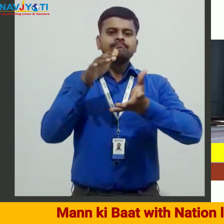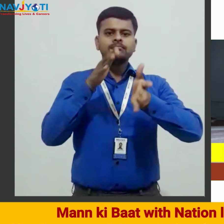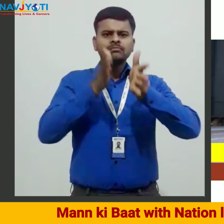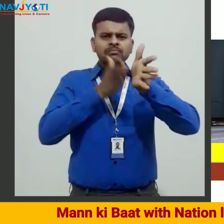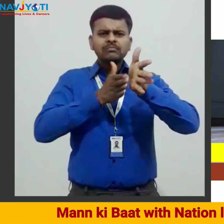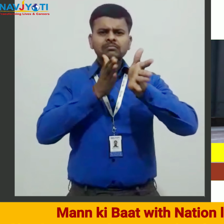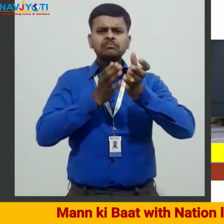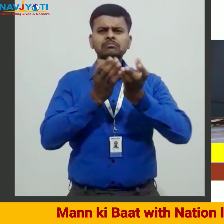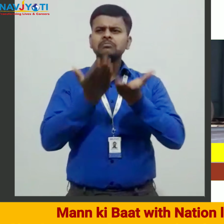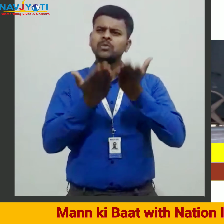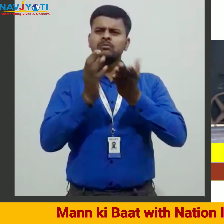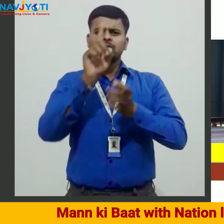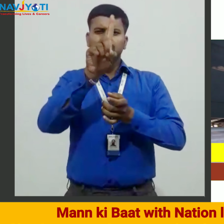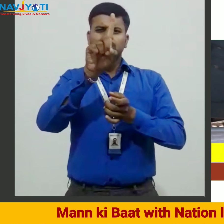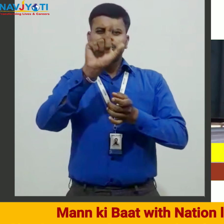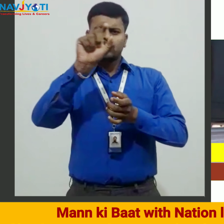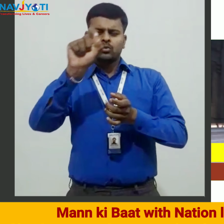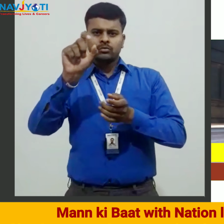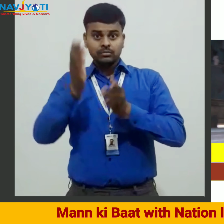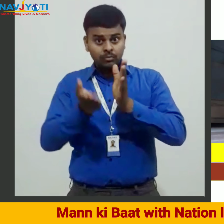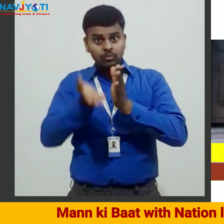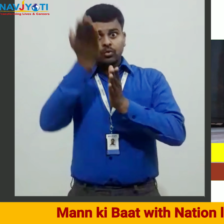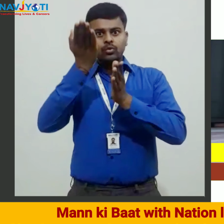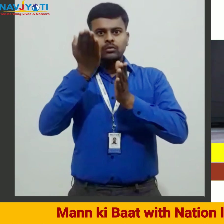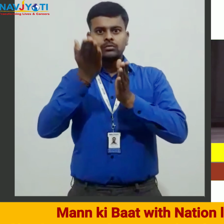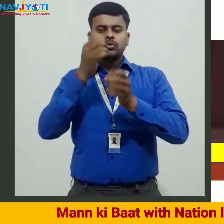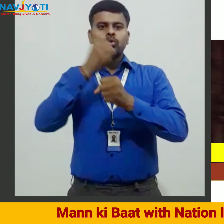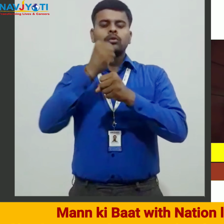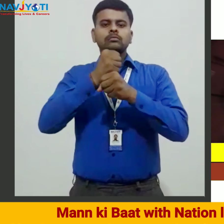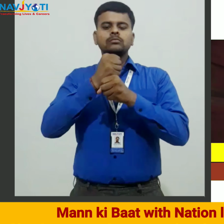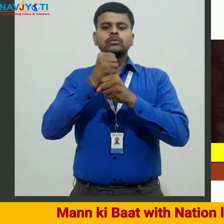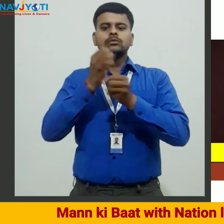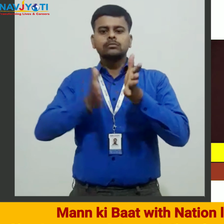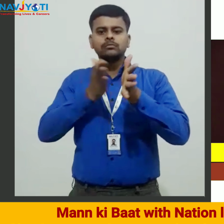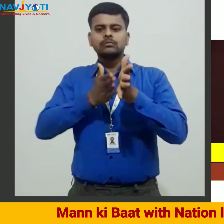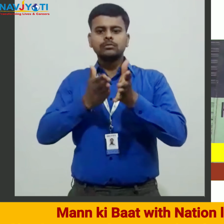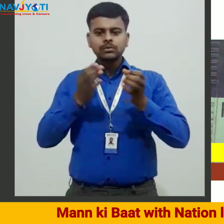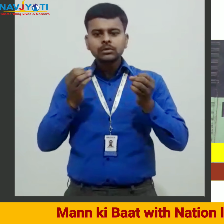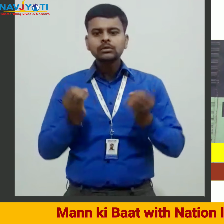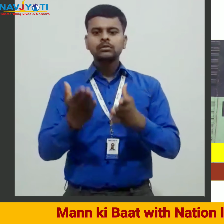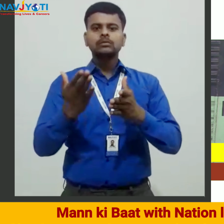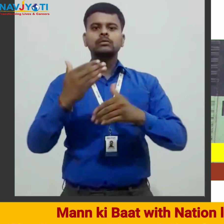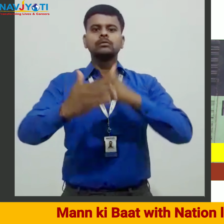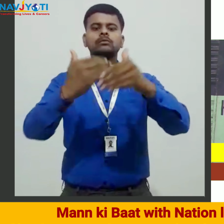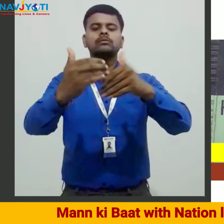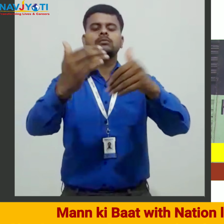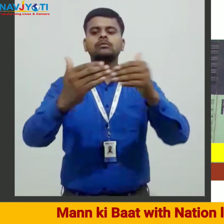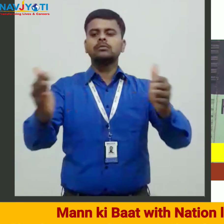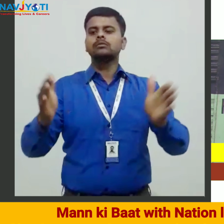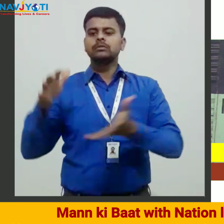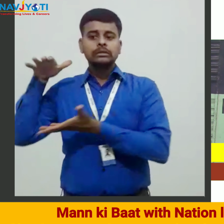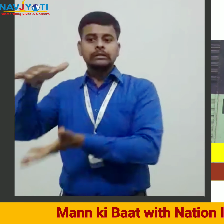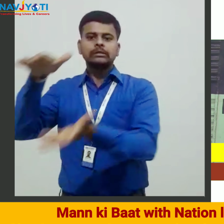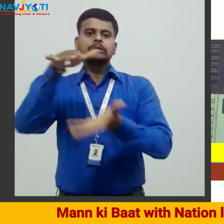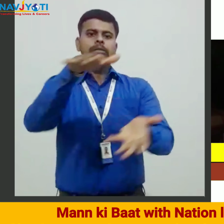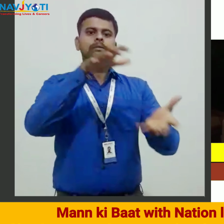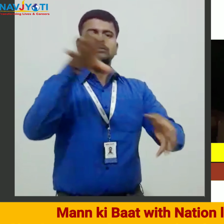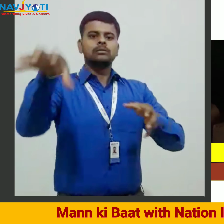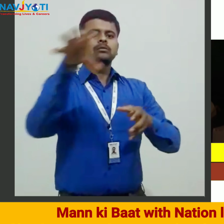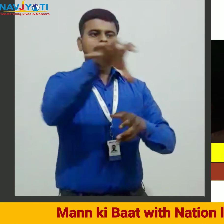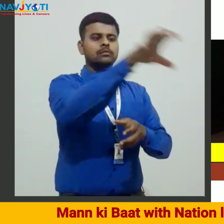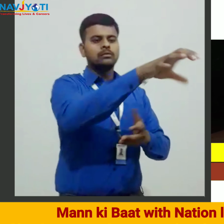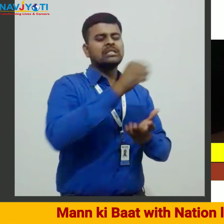रेलवे करीब करीब 60 से अधिक रेल मार्ग पर 100 से भी ज्यादा पार्सल ट्रेन चला रही है। इसी